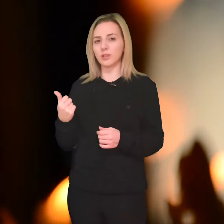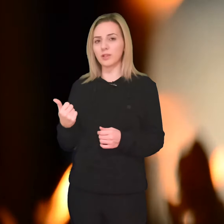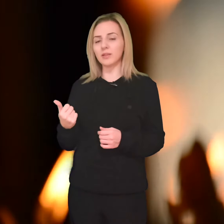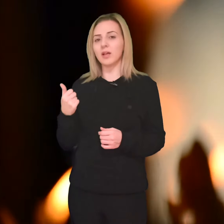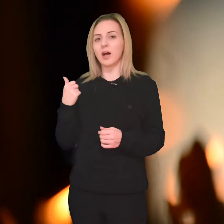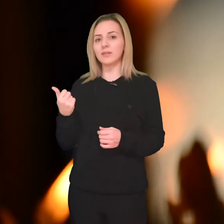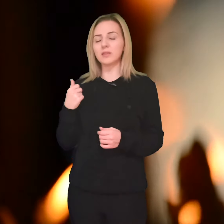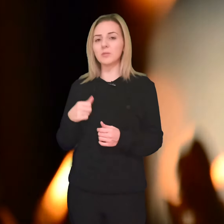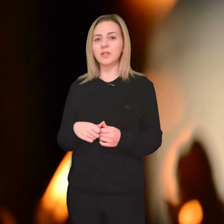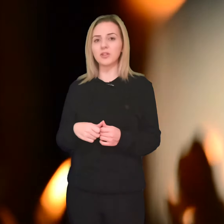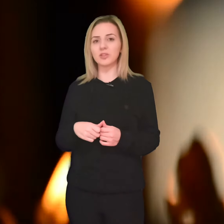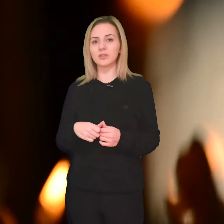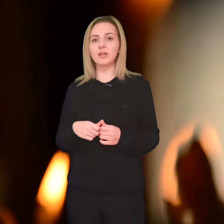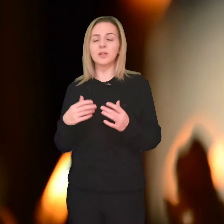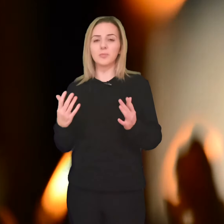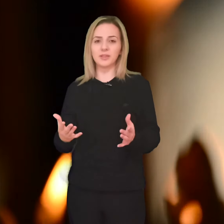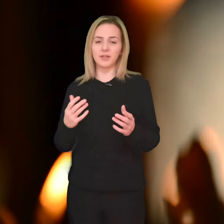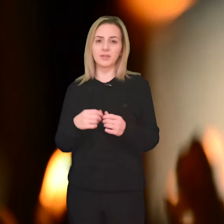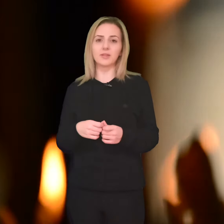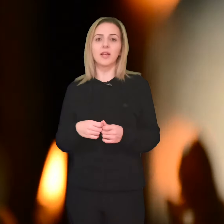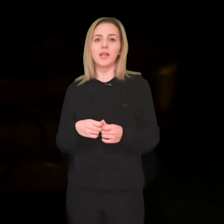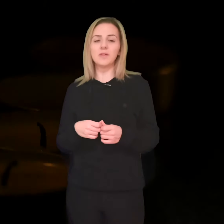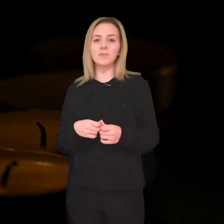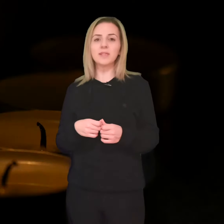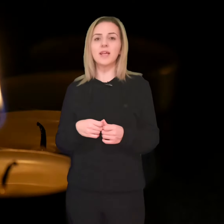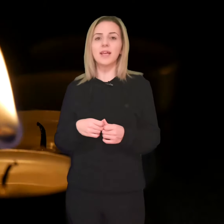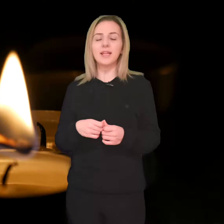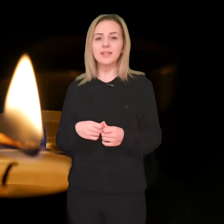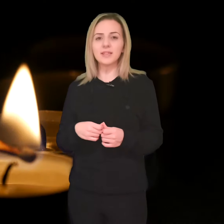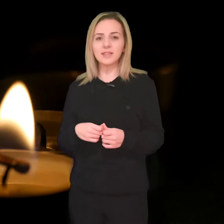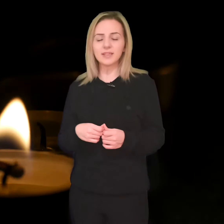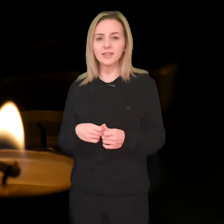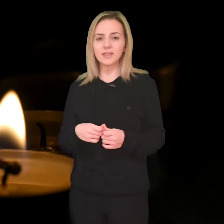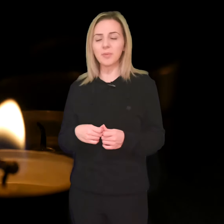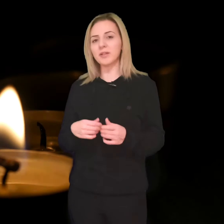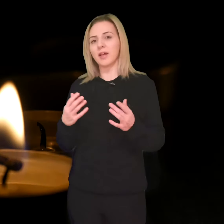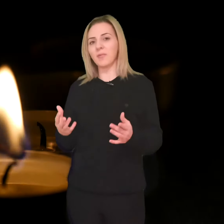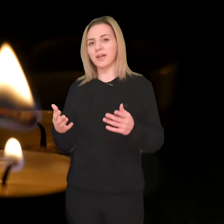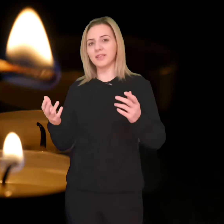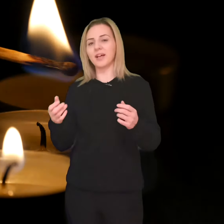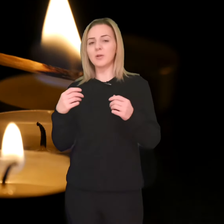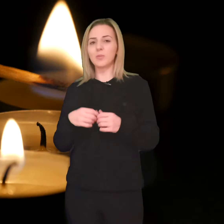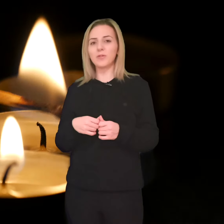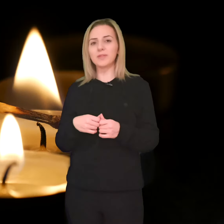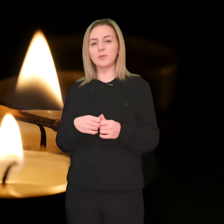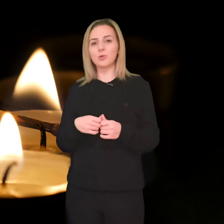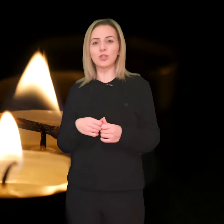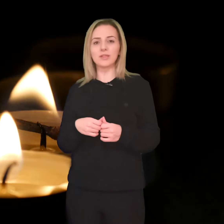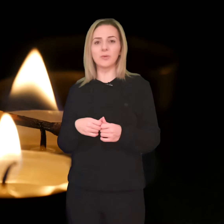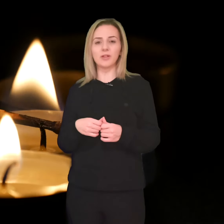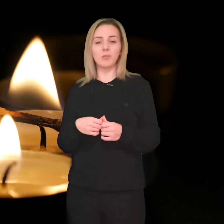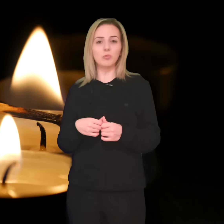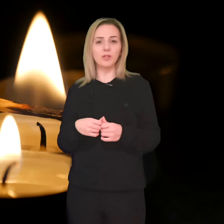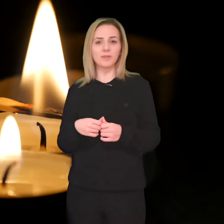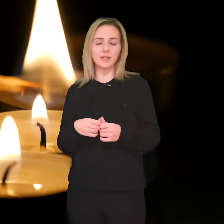hala kullanılan aydınlatma araçlarından bir tanesidir. Evlerimizde elektrik kesildiği zaman hemen gider evimizin bir